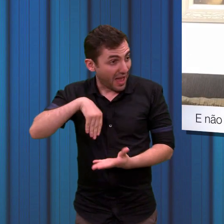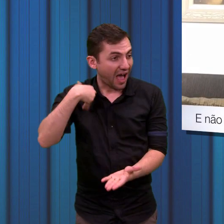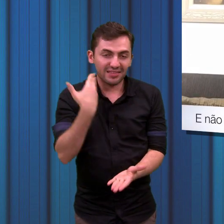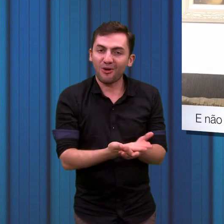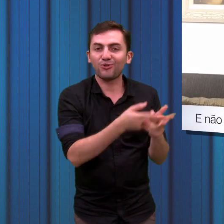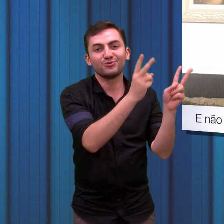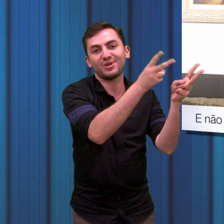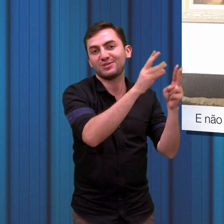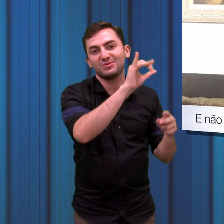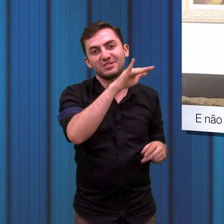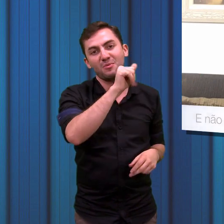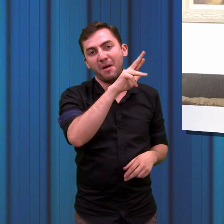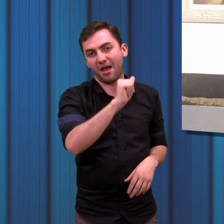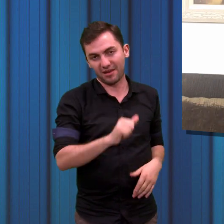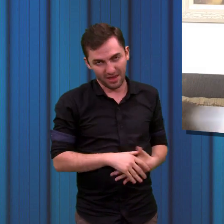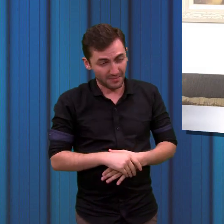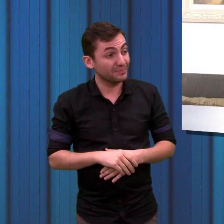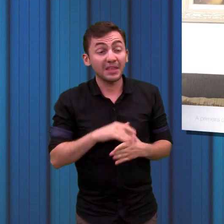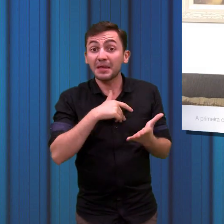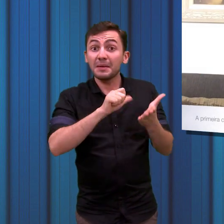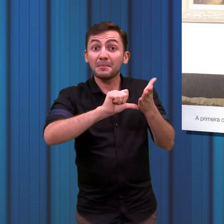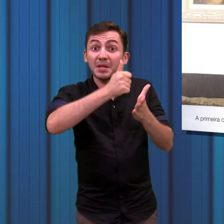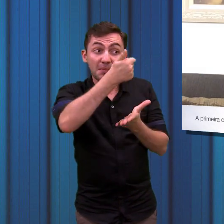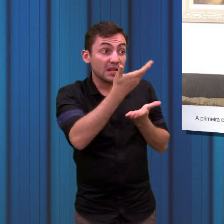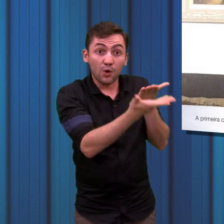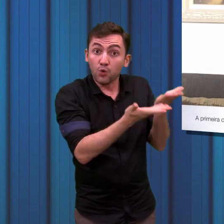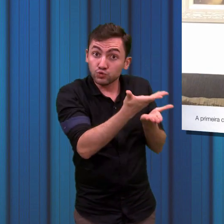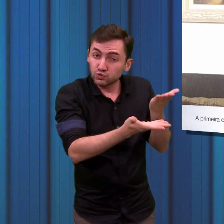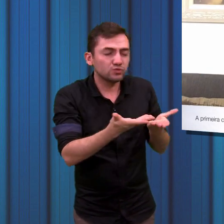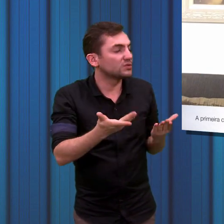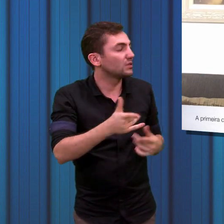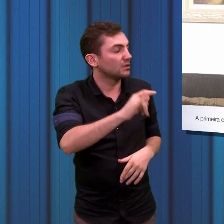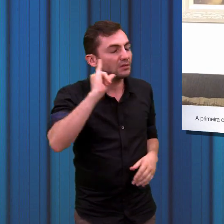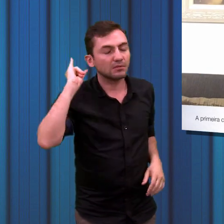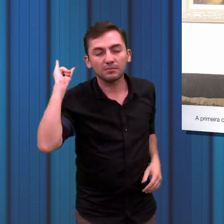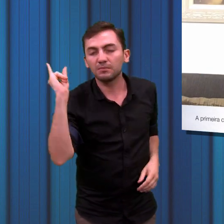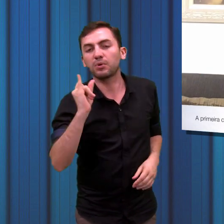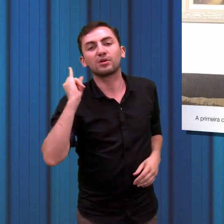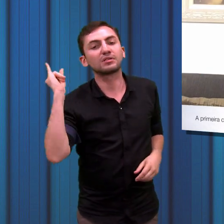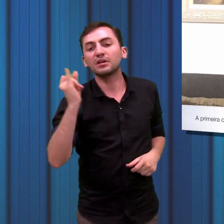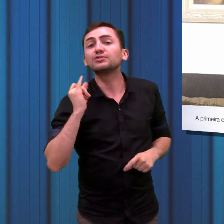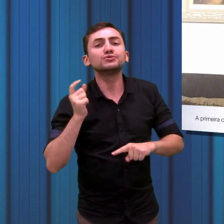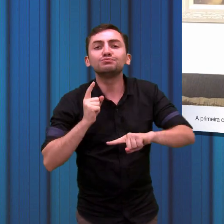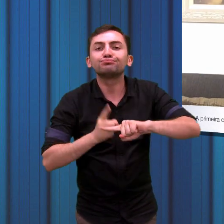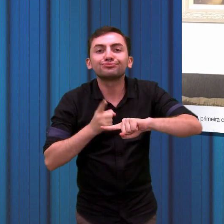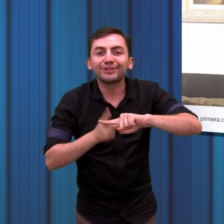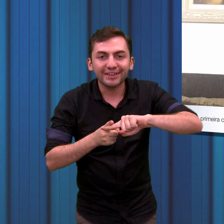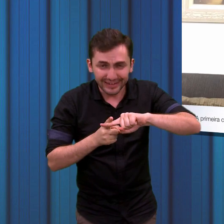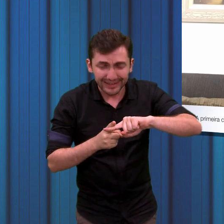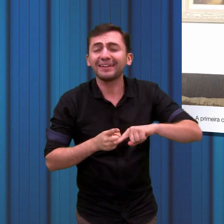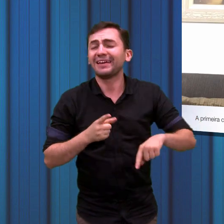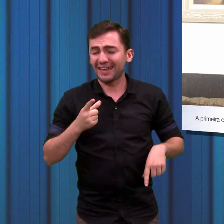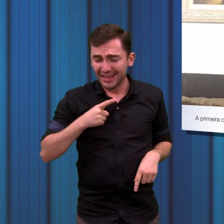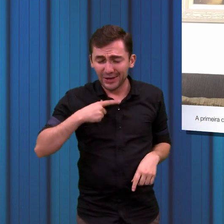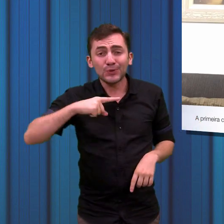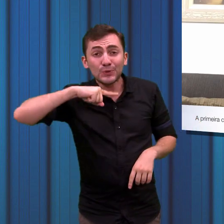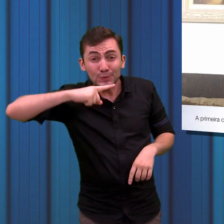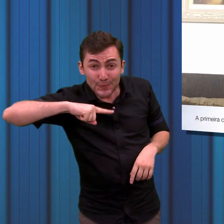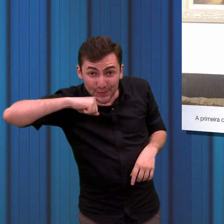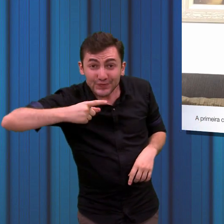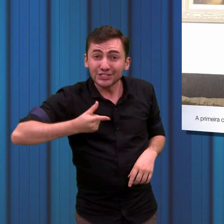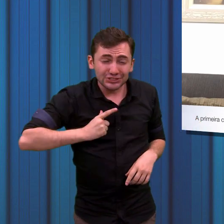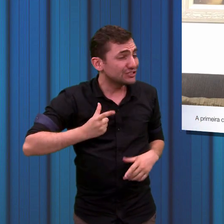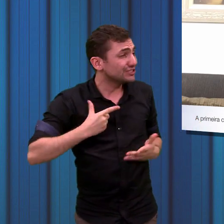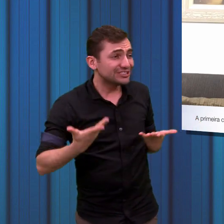não é à toa que o Guilherme tá com ela até hoje. A primeira consulta com ela foi muito importante, porque boa parte